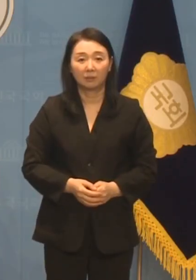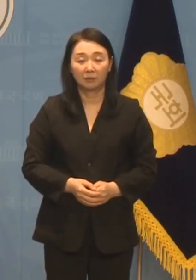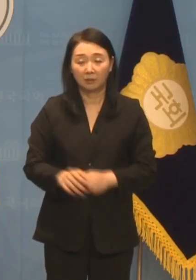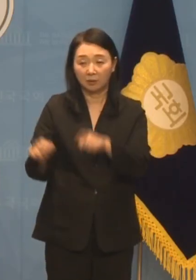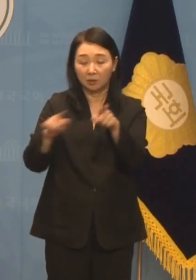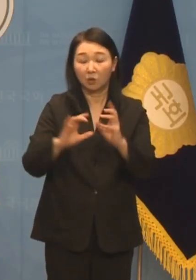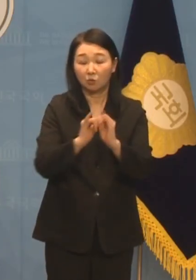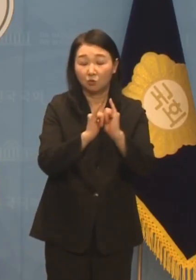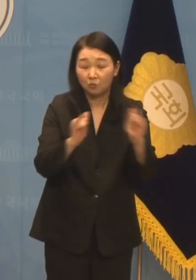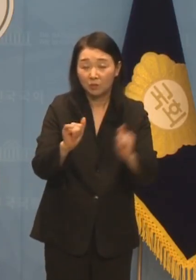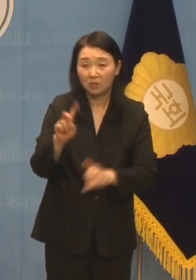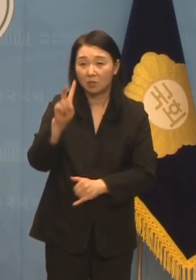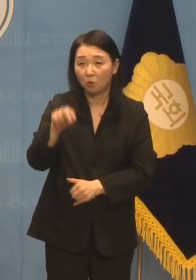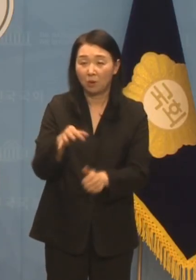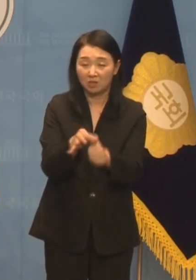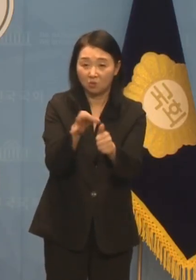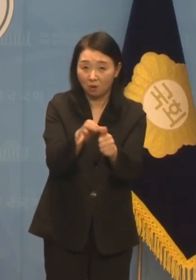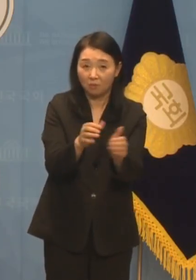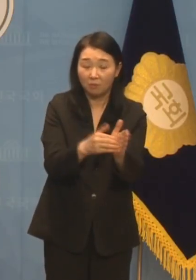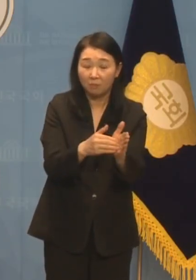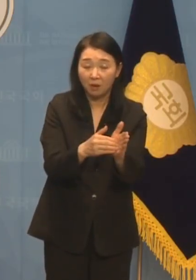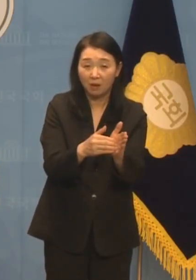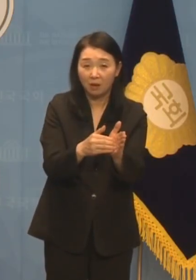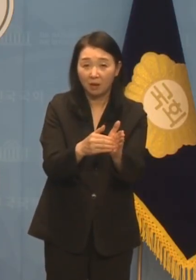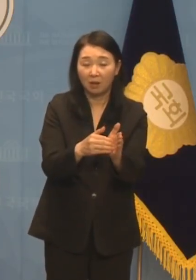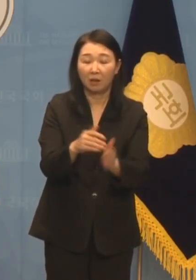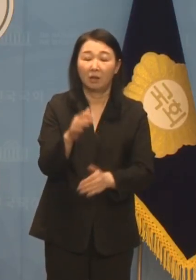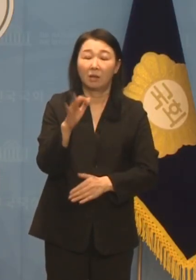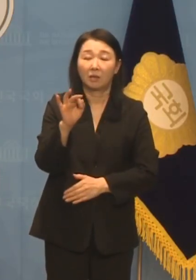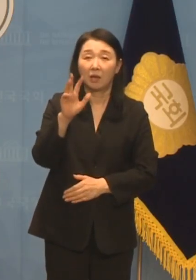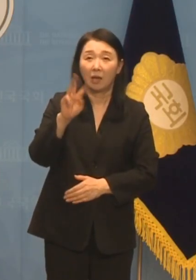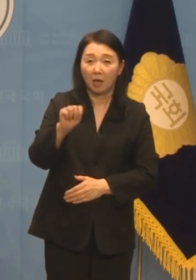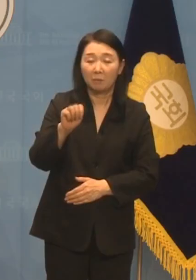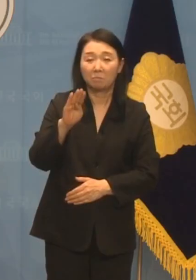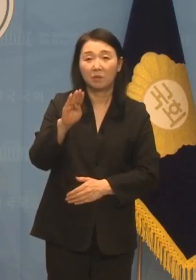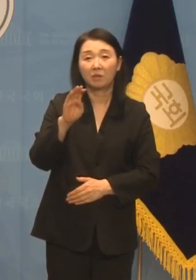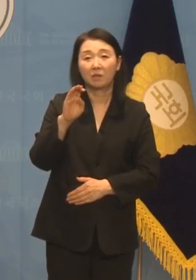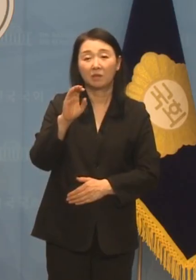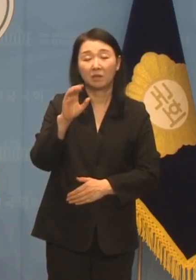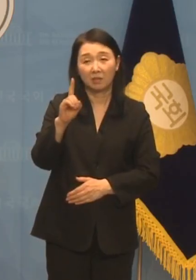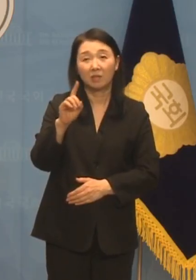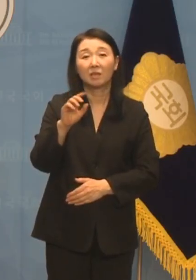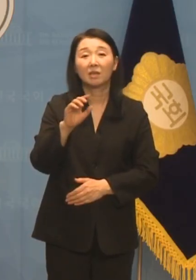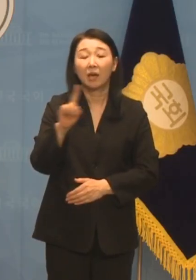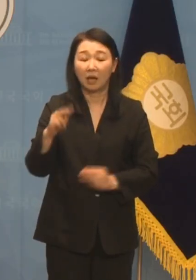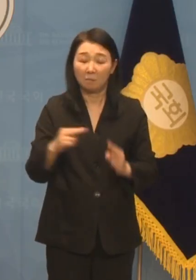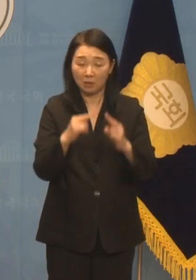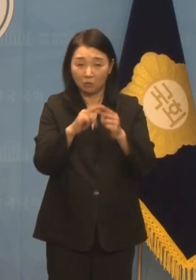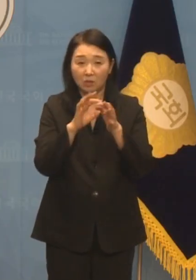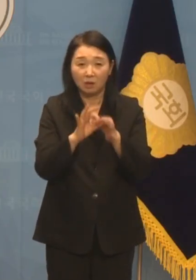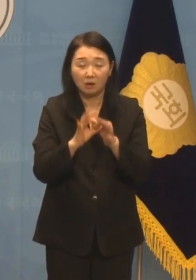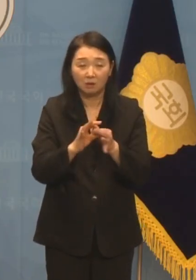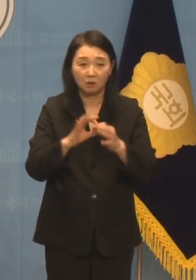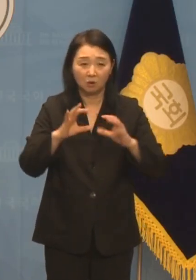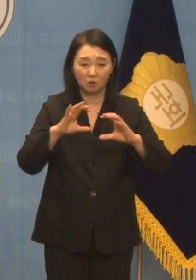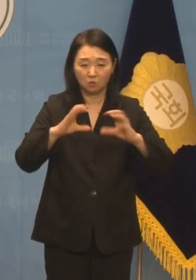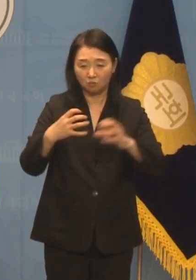국민 25만 원 지원금, K-엔비디아, 국정의 책임자라면 입에 담기 어려운